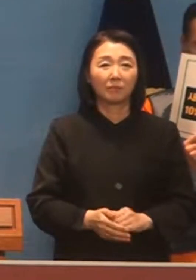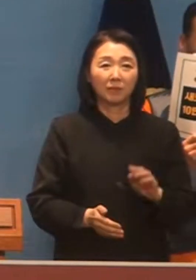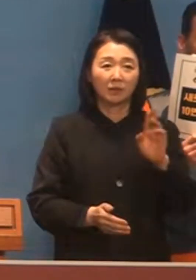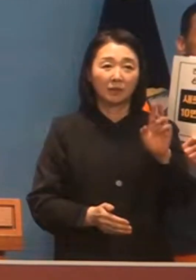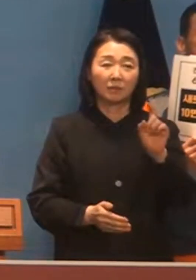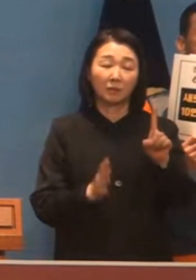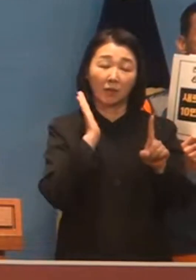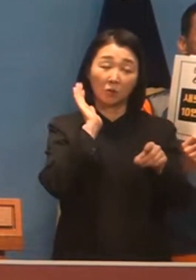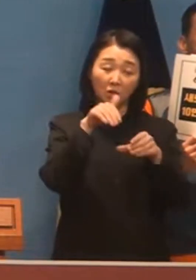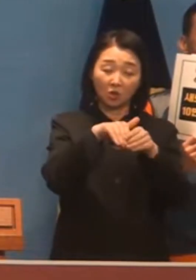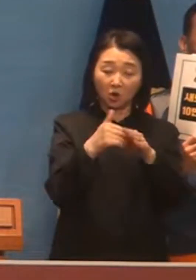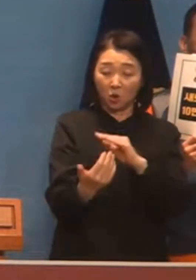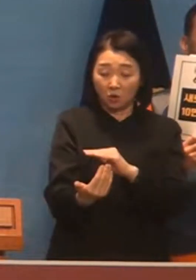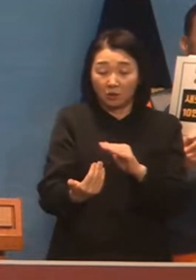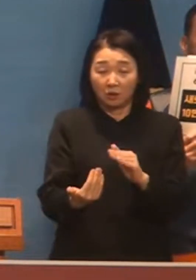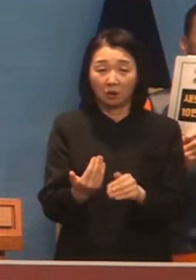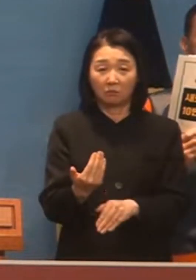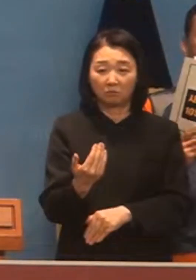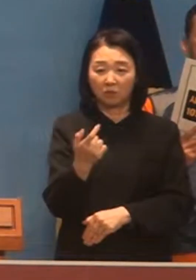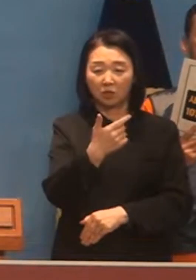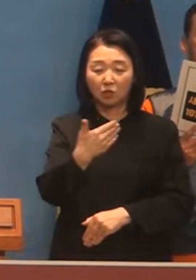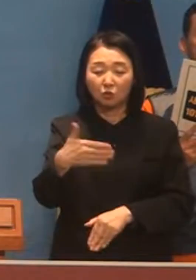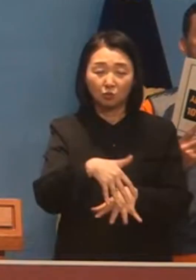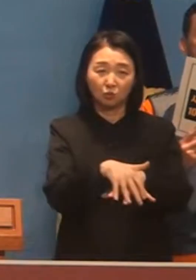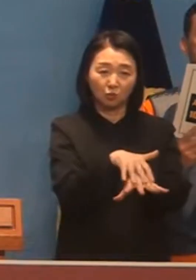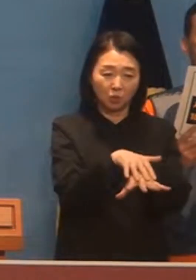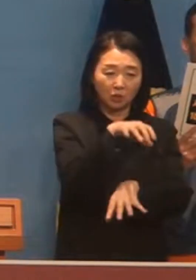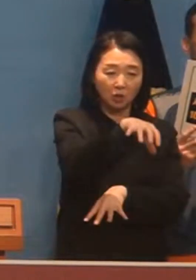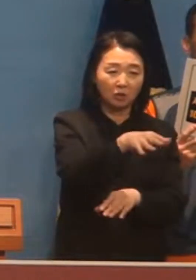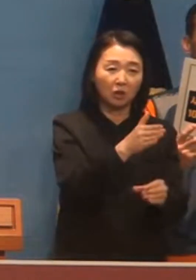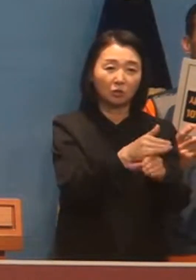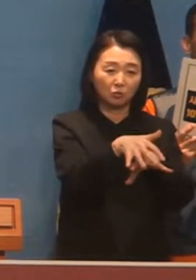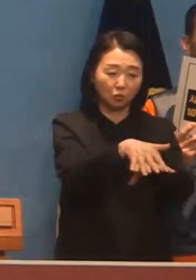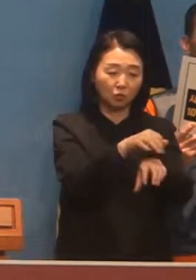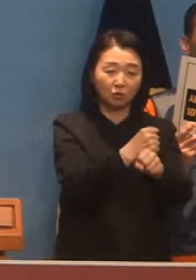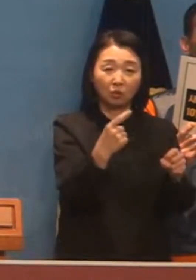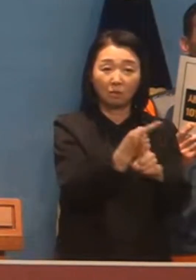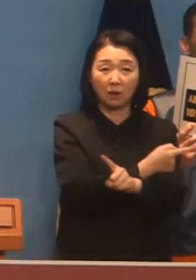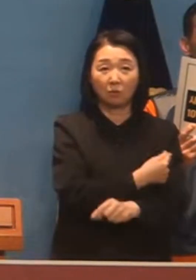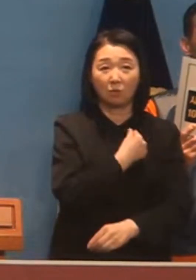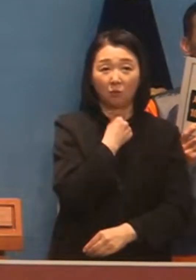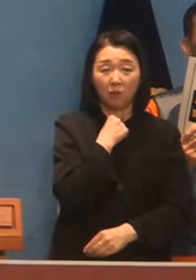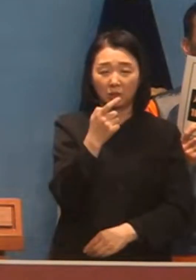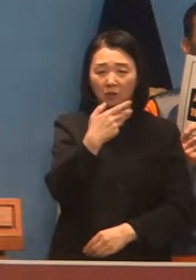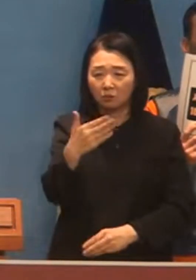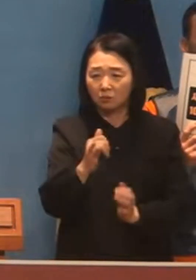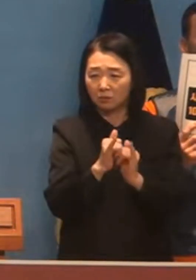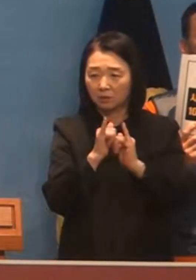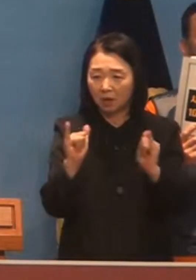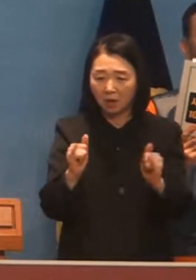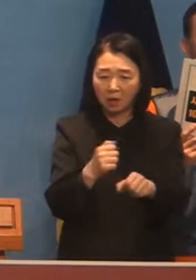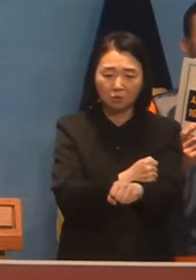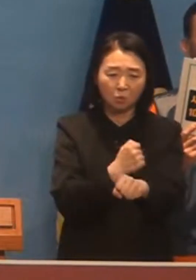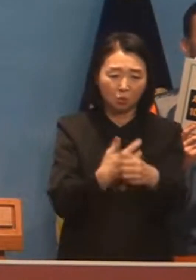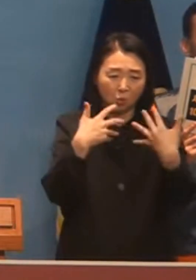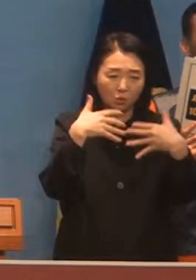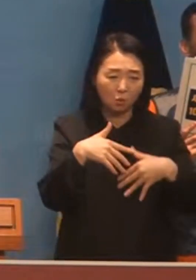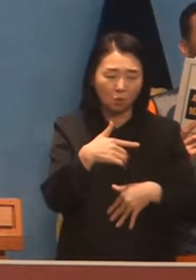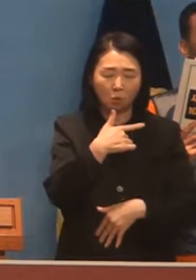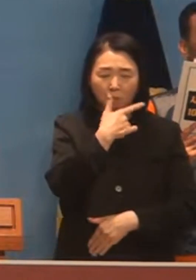21대 대선에 앞서 소방 조직을 현장 중심 조직으로 전환하고 소방공무원들의 열악한 노동 조건을